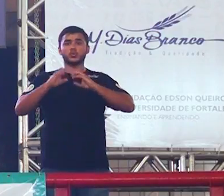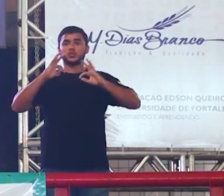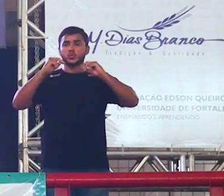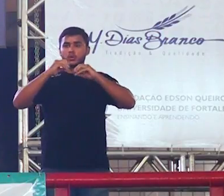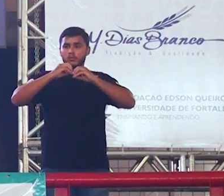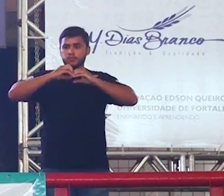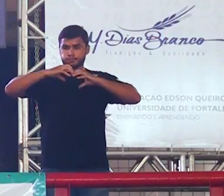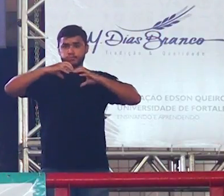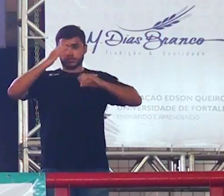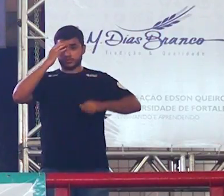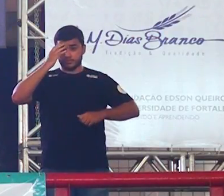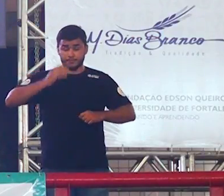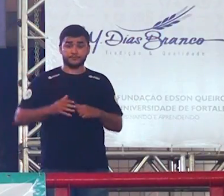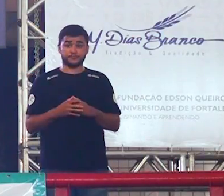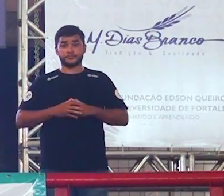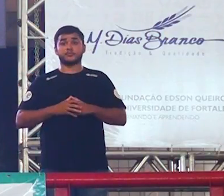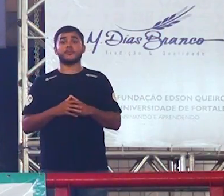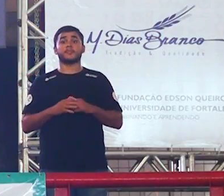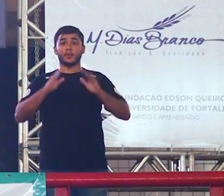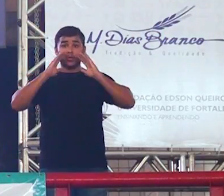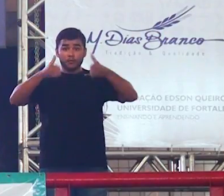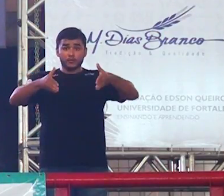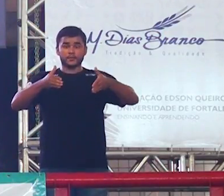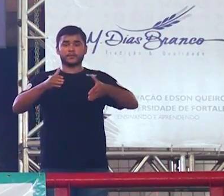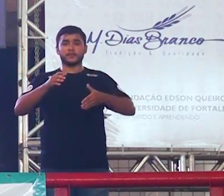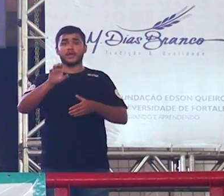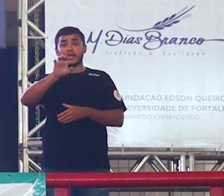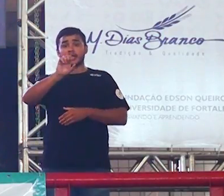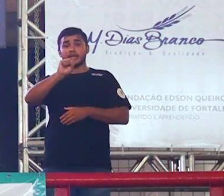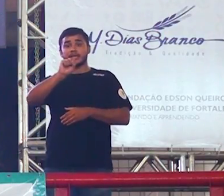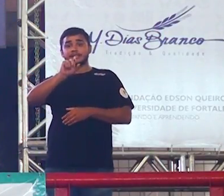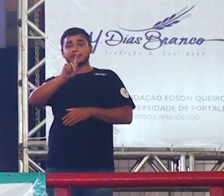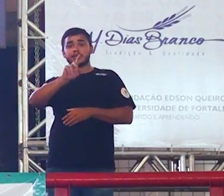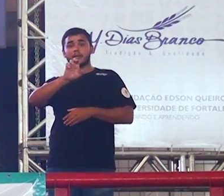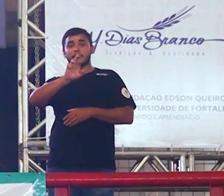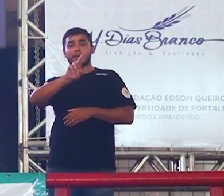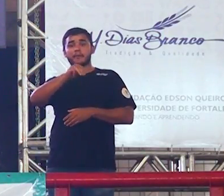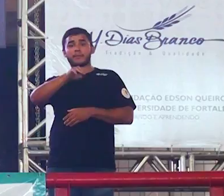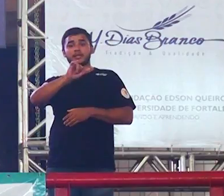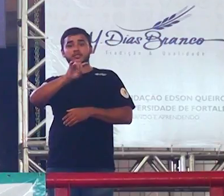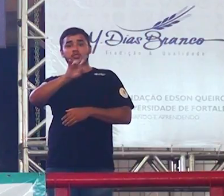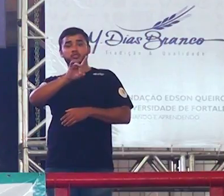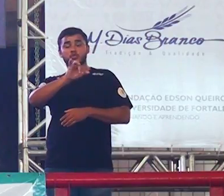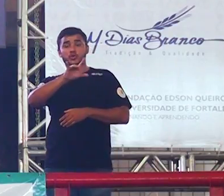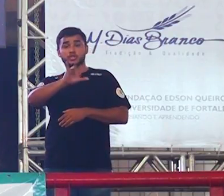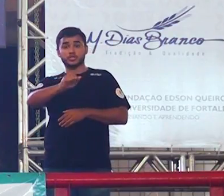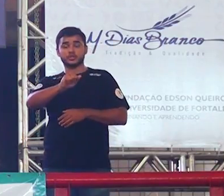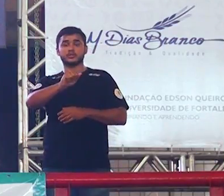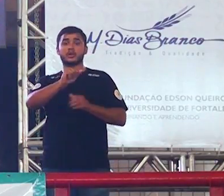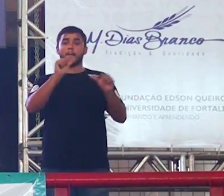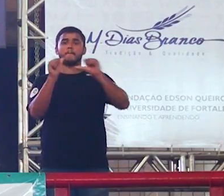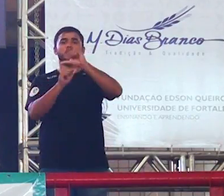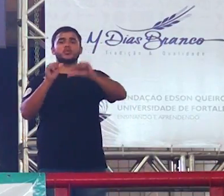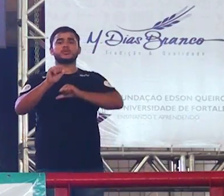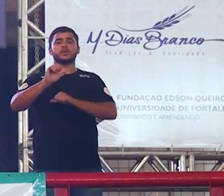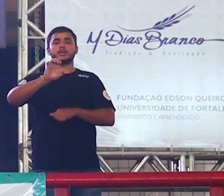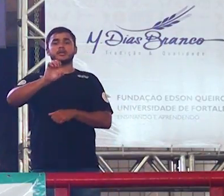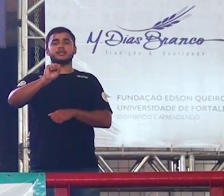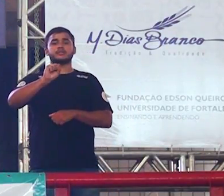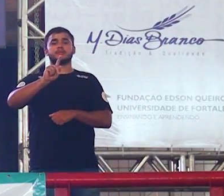Nesse crescimento, o que era espermatogônia, irá tornar-se quem? Espermatócito